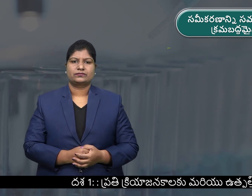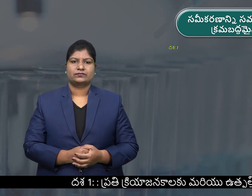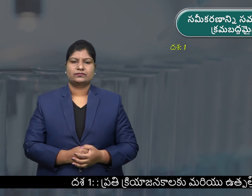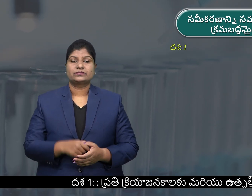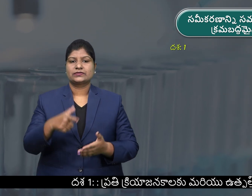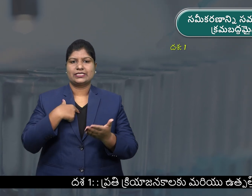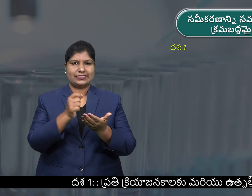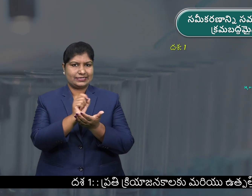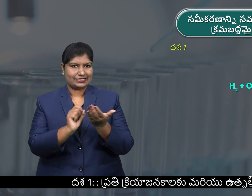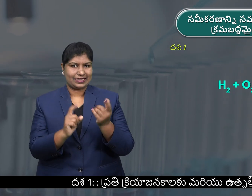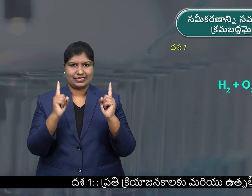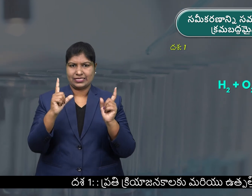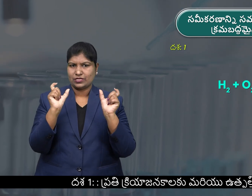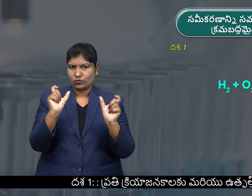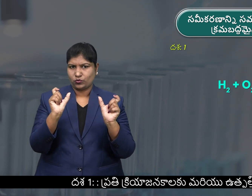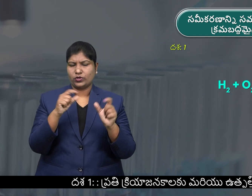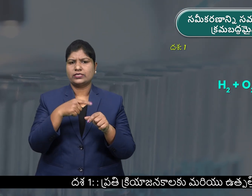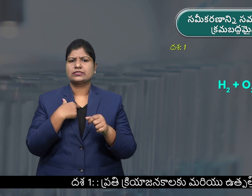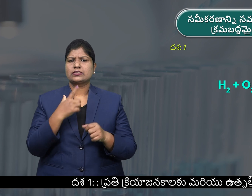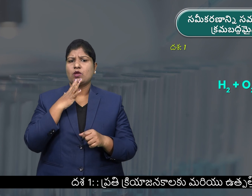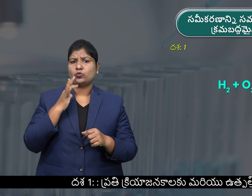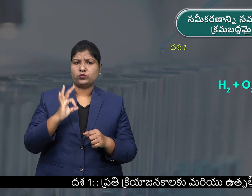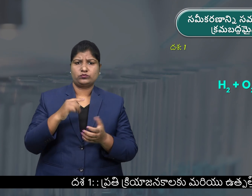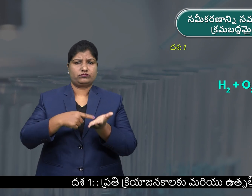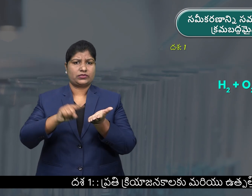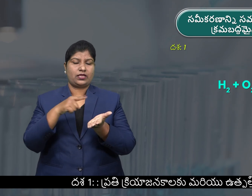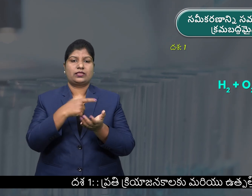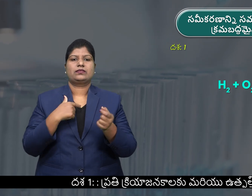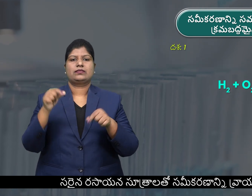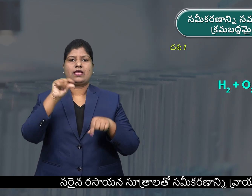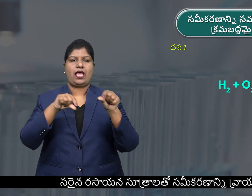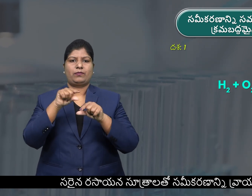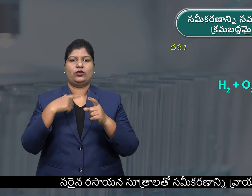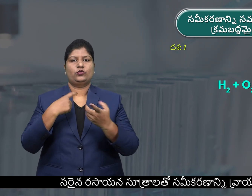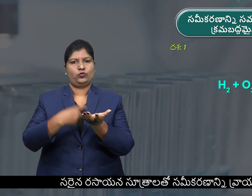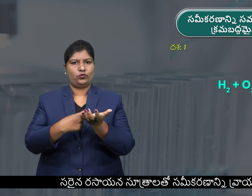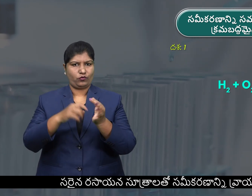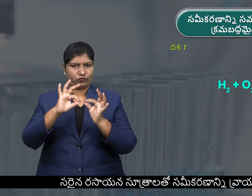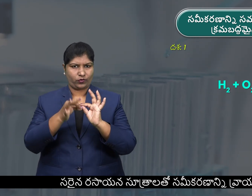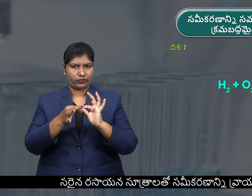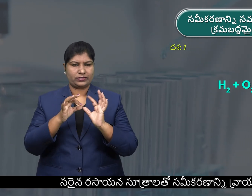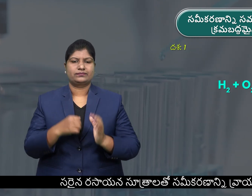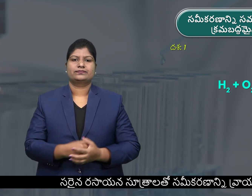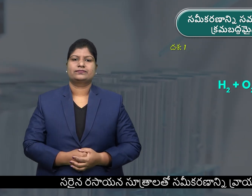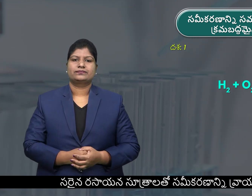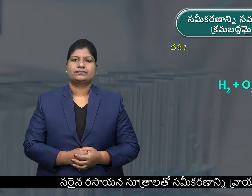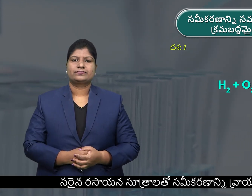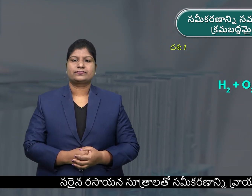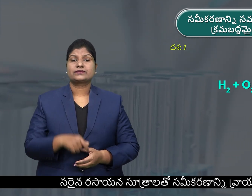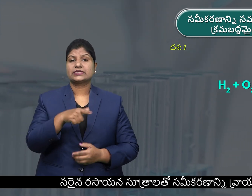దశ 1. ప్రతి క్రియాజనకాలకు మరియు ఉత్పత్తికి సరైన రసాయన సూత్రాలతో సమీకరణాన్ని